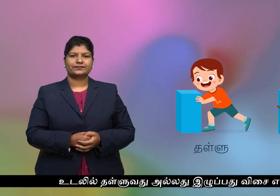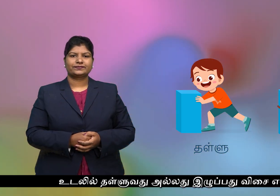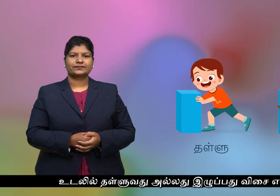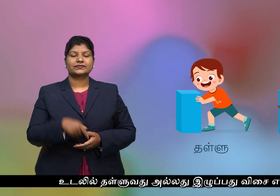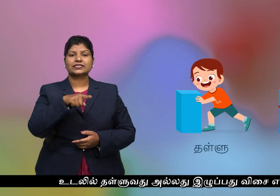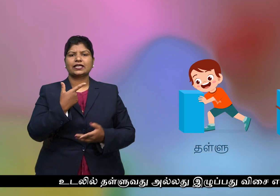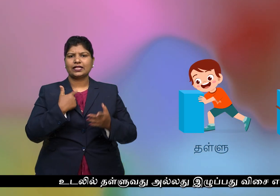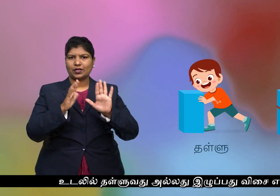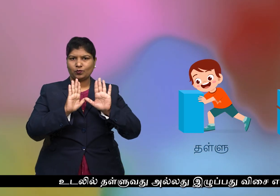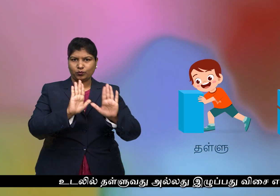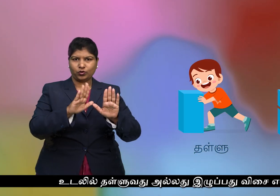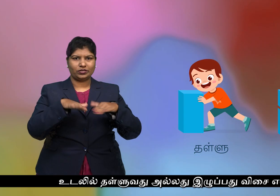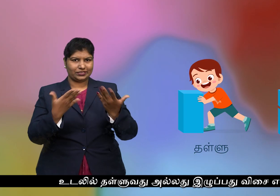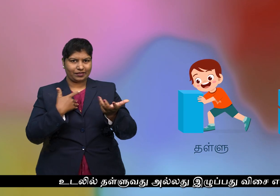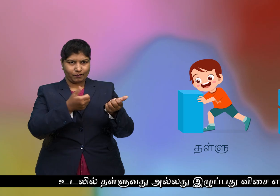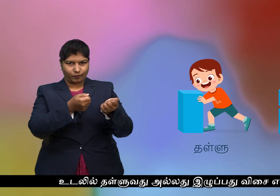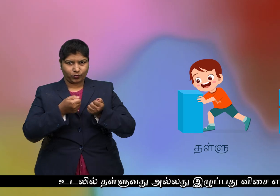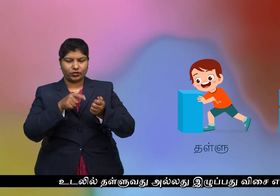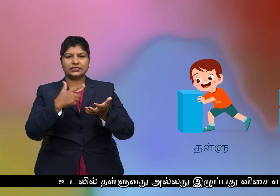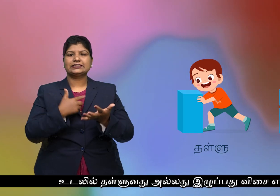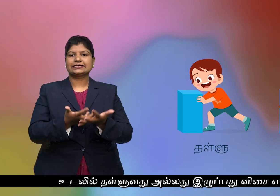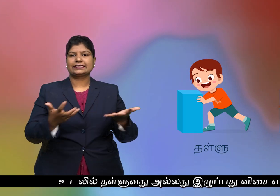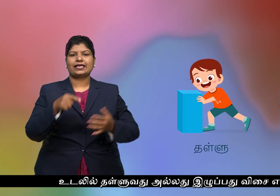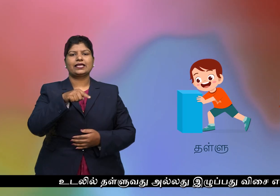உடலில் தள்ளுவது அல்லது இழுப்பது ஒரு விசை எனப்படும்.